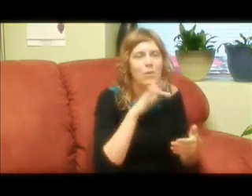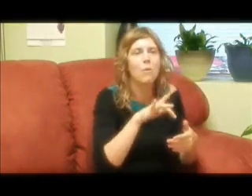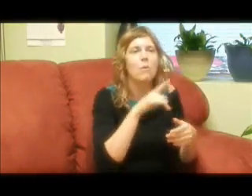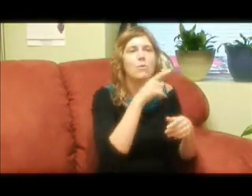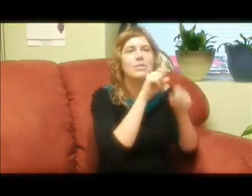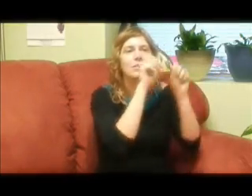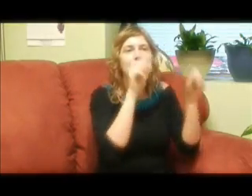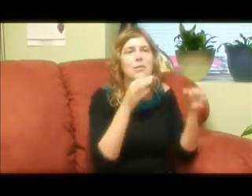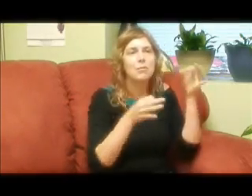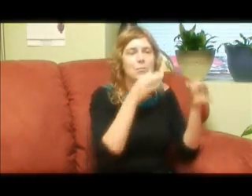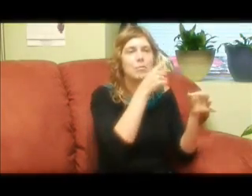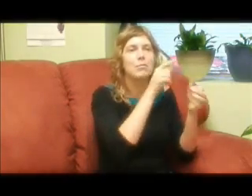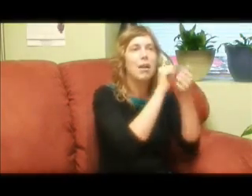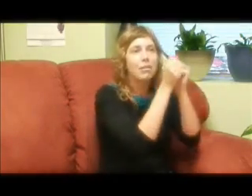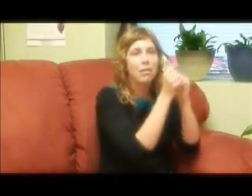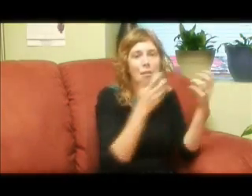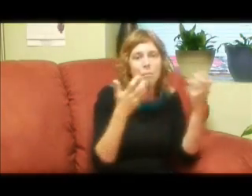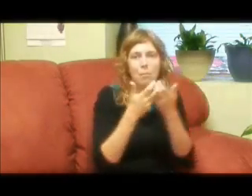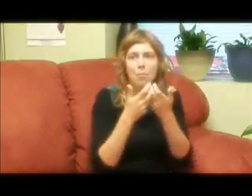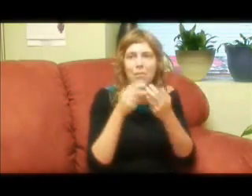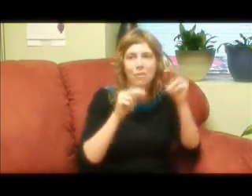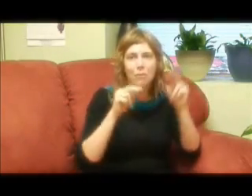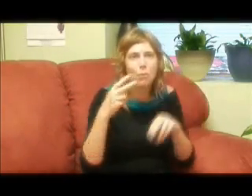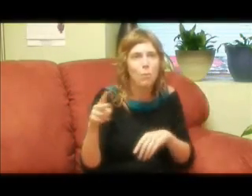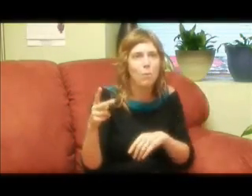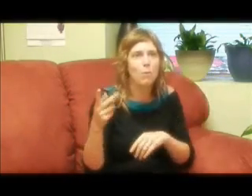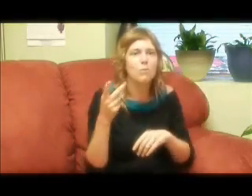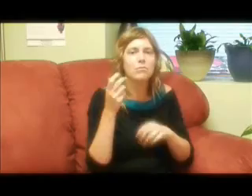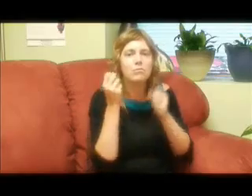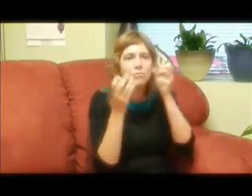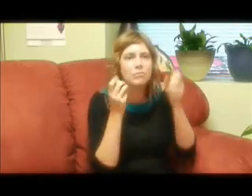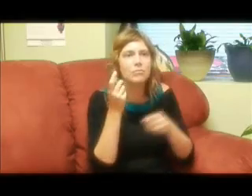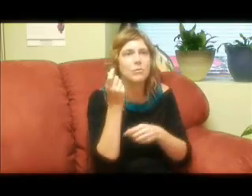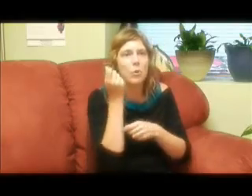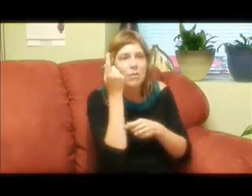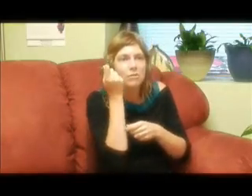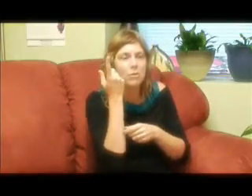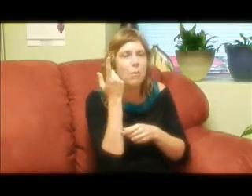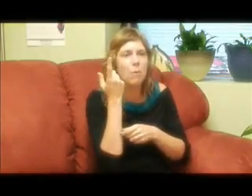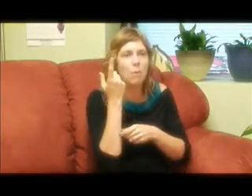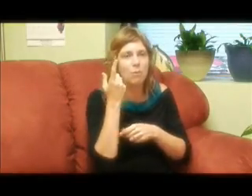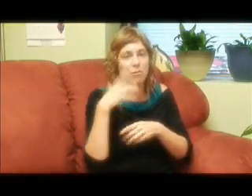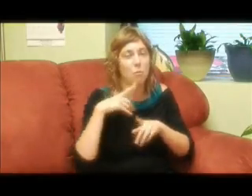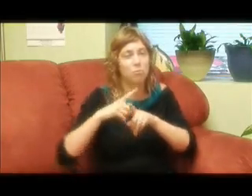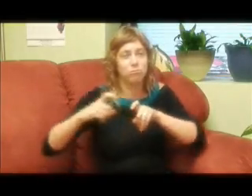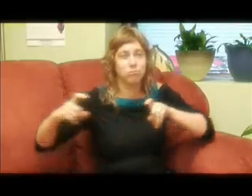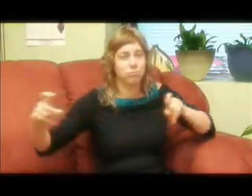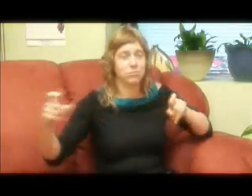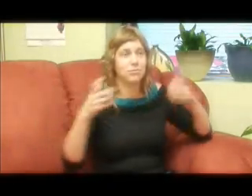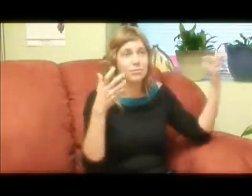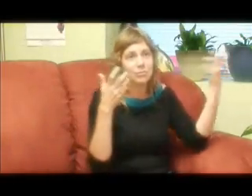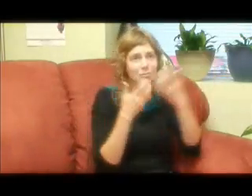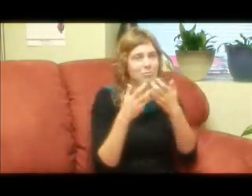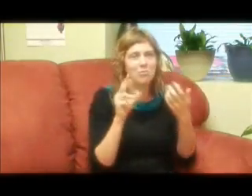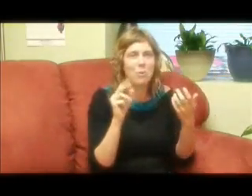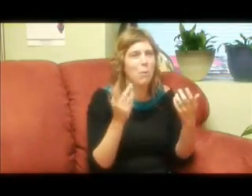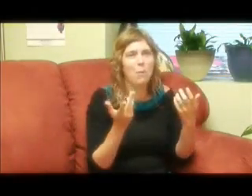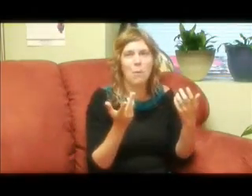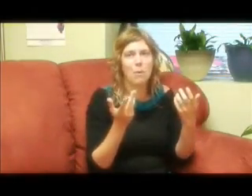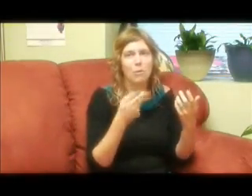système, il y a des problèmes parce que le système judiciaire n'est pas adapté au niveau de la personne sourde, à sa compréhension. Il y a plusieurs niveaux